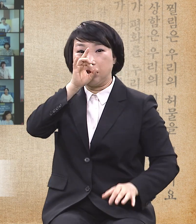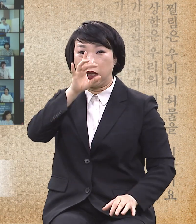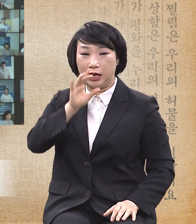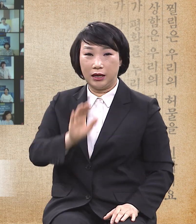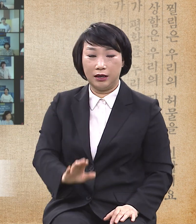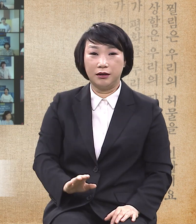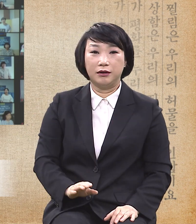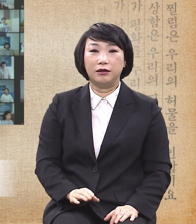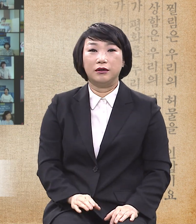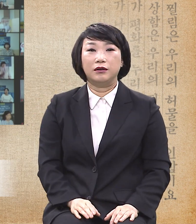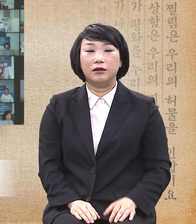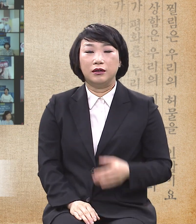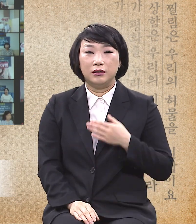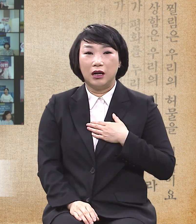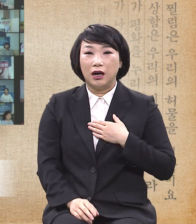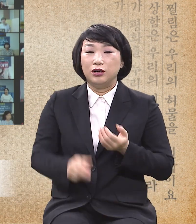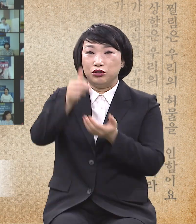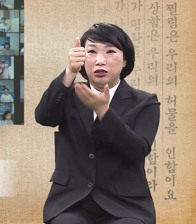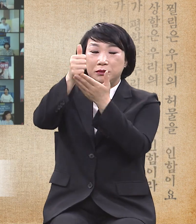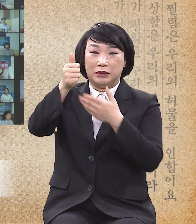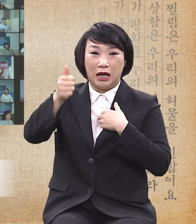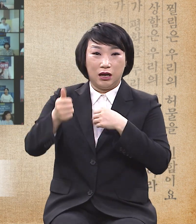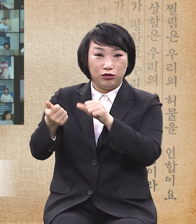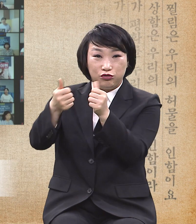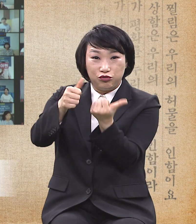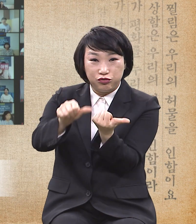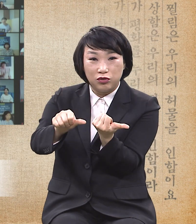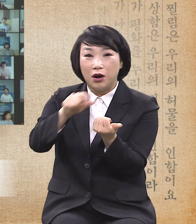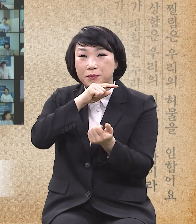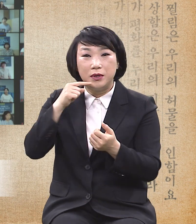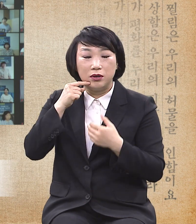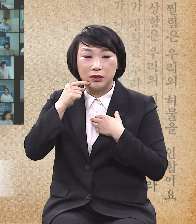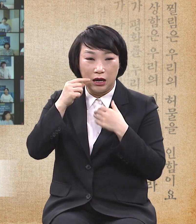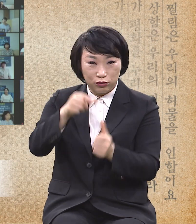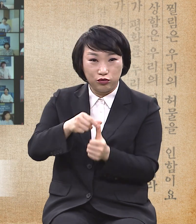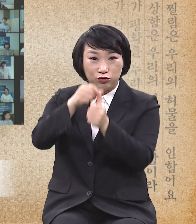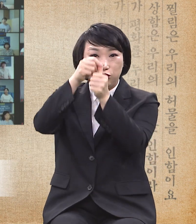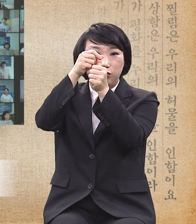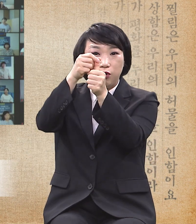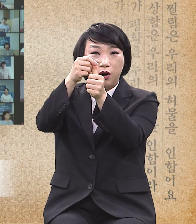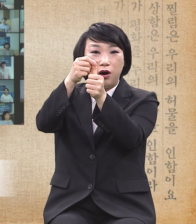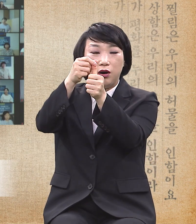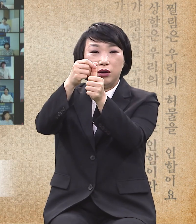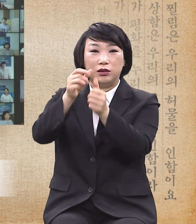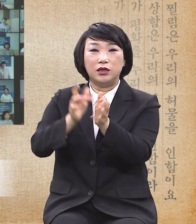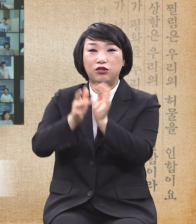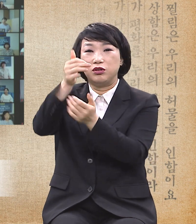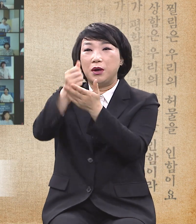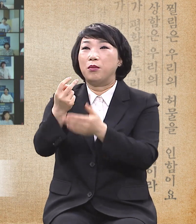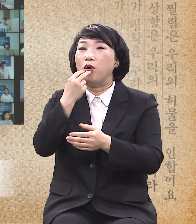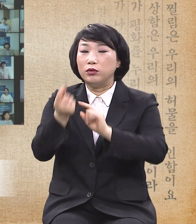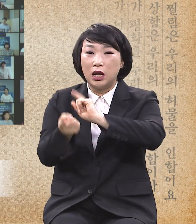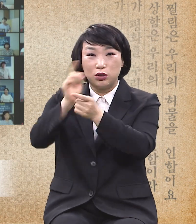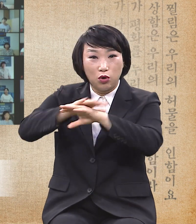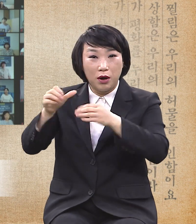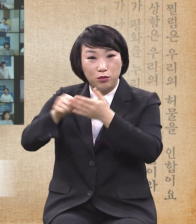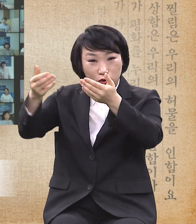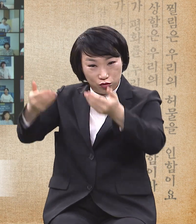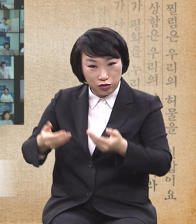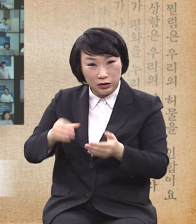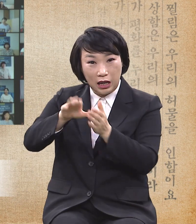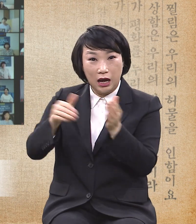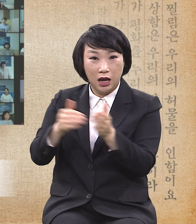되지. 주님은 나에게 죽어서 피로 나를 살려서 자기 목숨을 대속물로